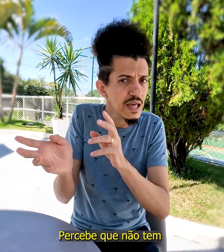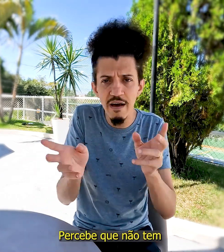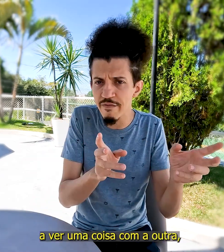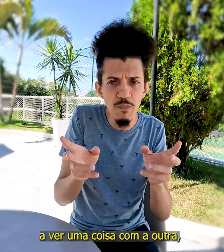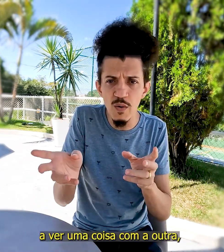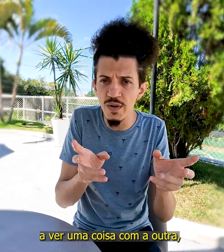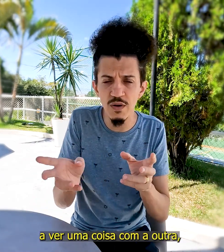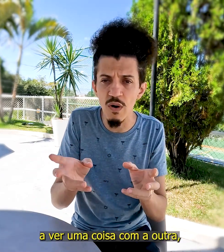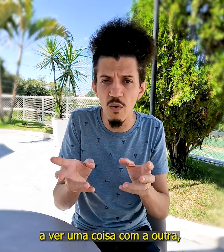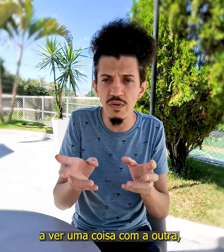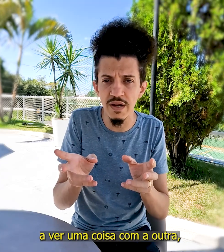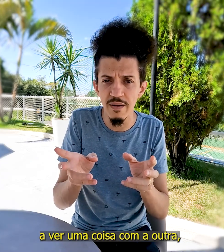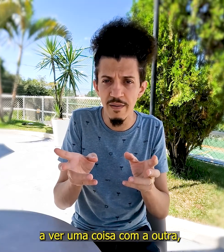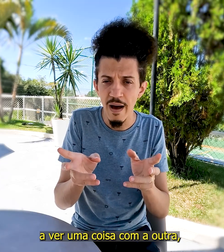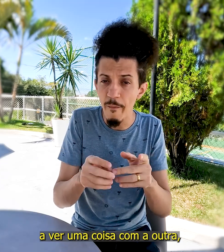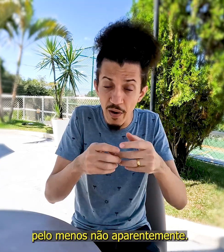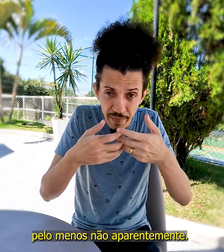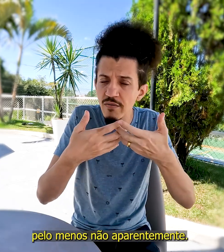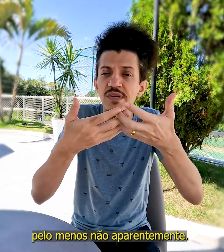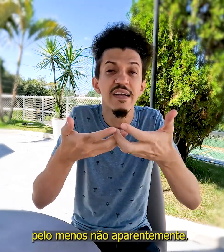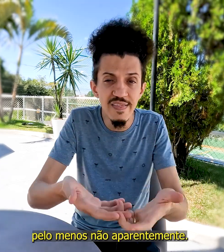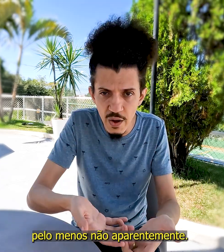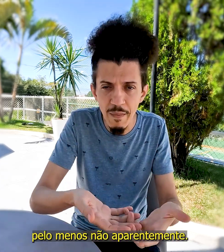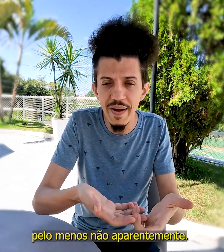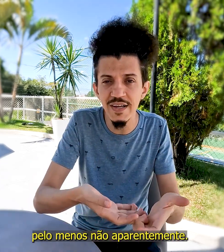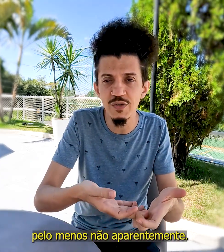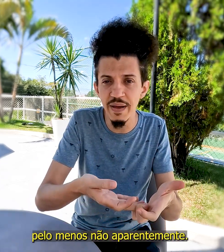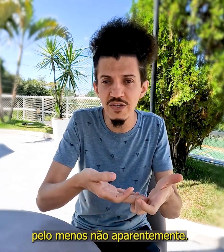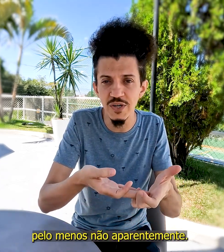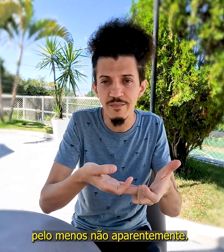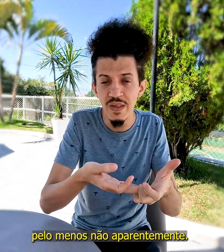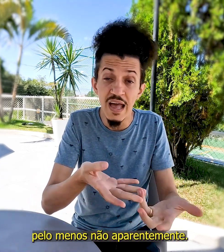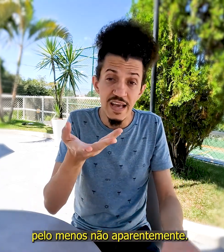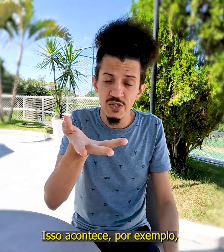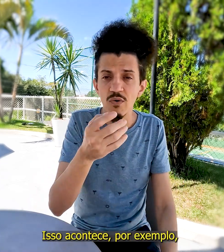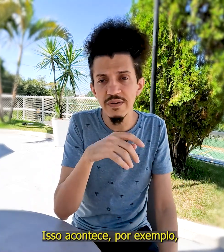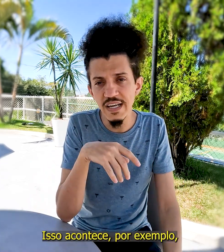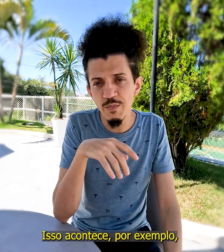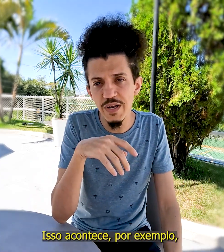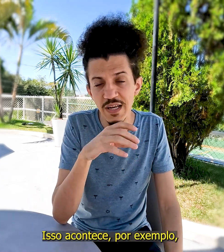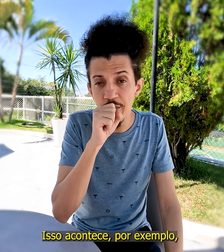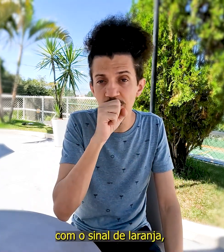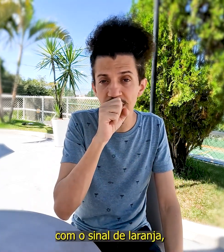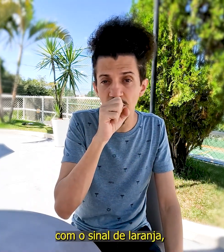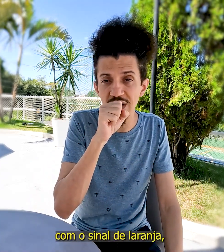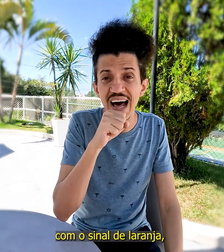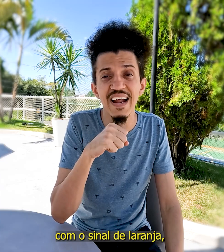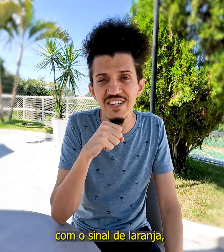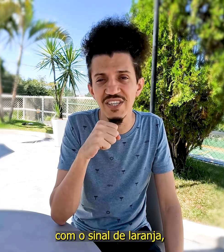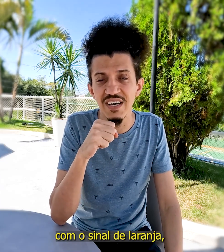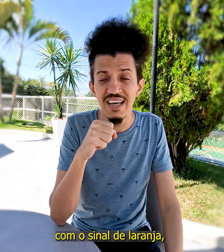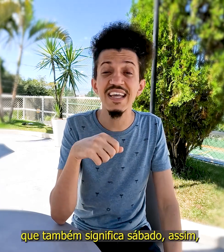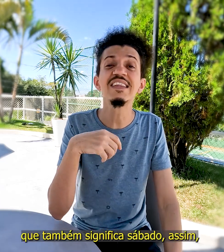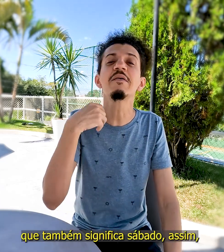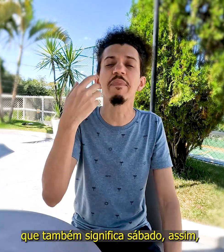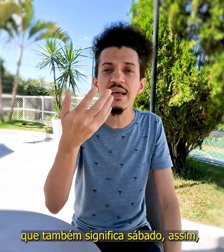tem a ver uma coisa com a outra? Pelo menos não aparentemente. Isso acontece, por exemplo, com o sinal de laranja, que também